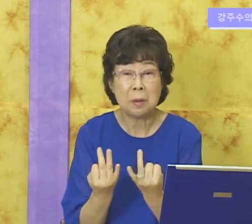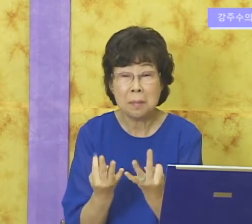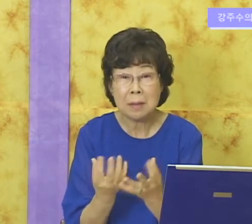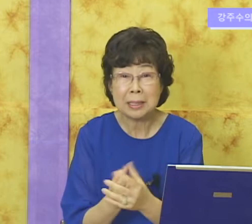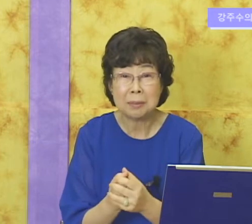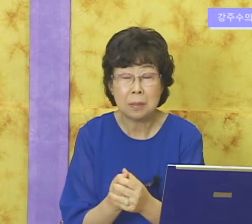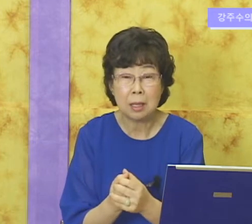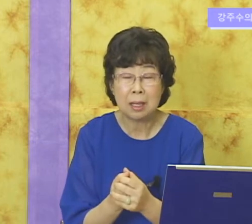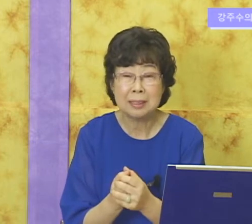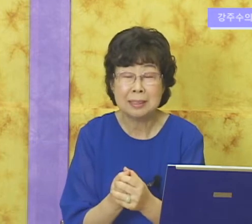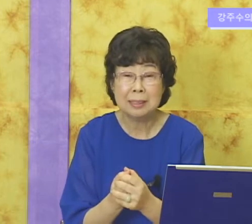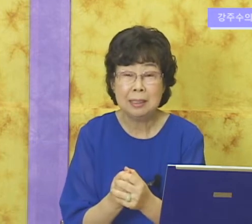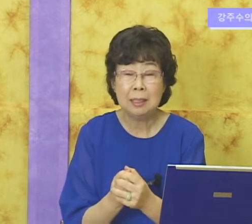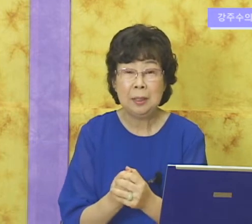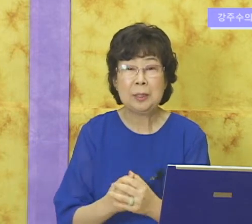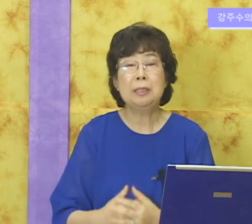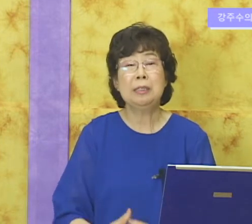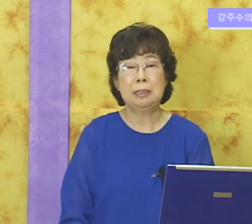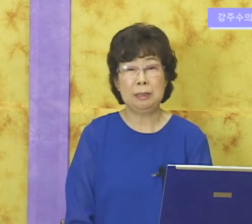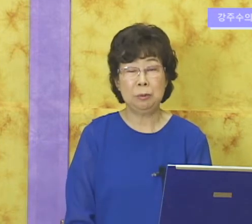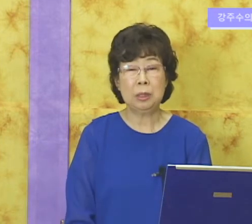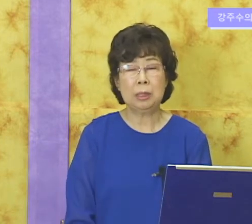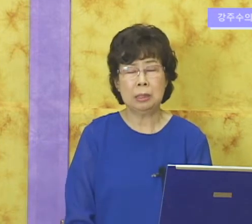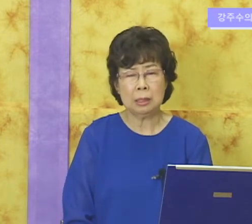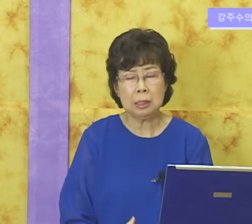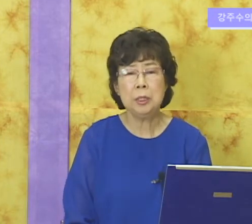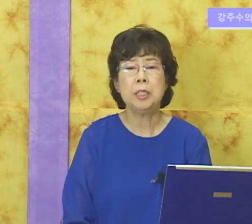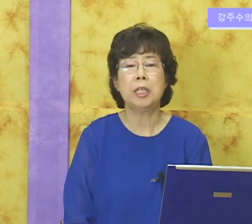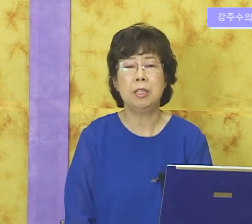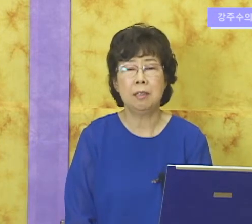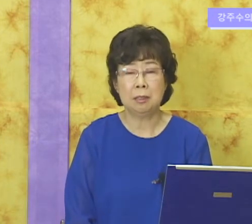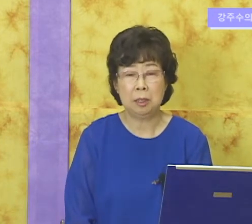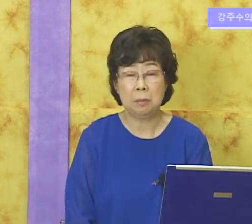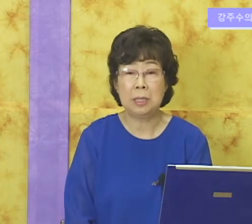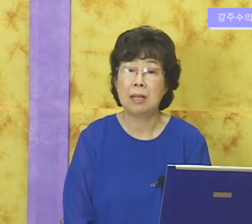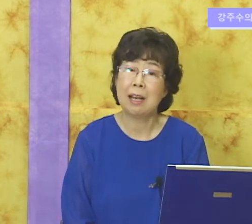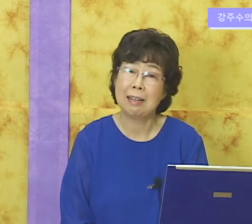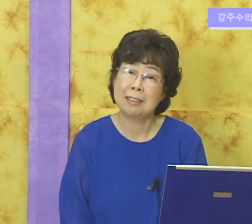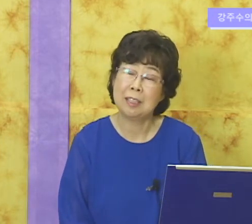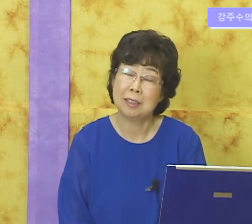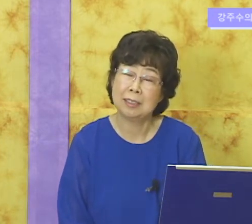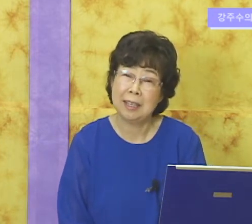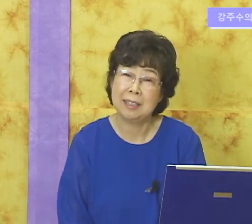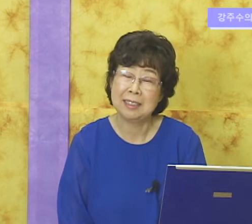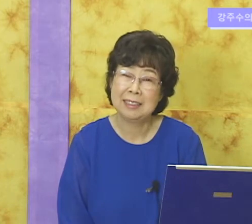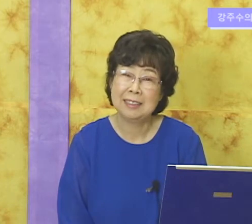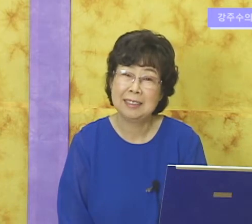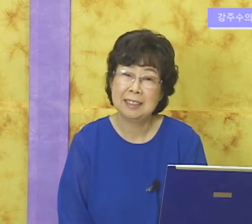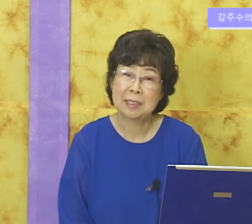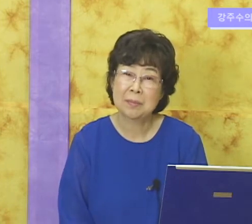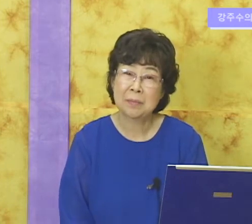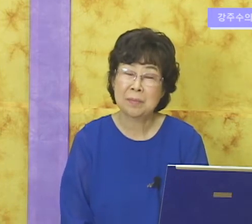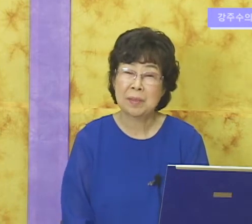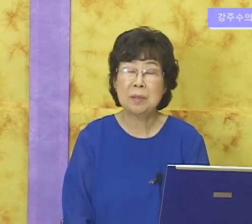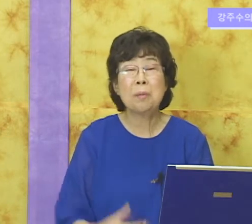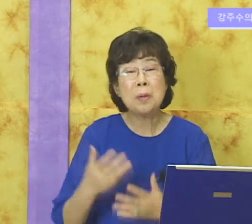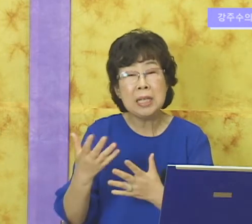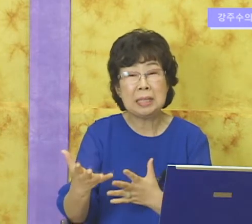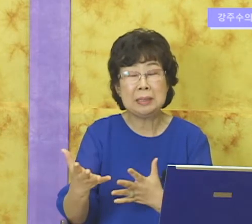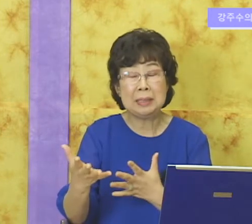얼마나 많습니까? 그거를 무슨 큰 능력이 있는 것처럼 생각하는 거예요. 그리고 본인의